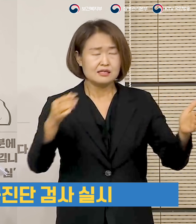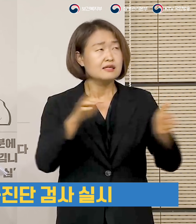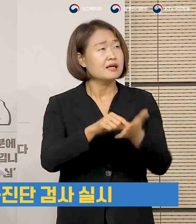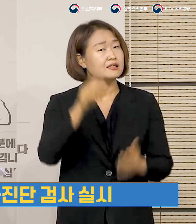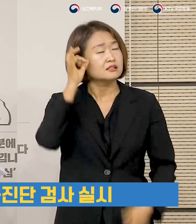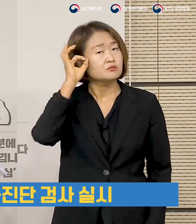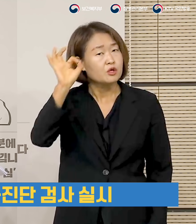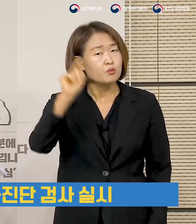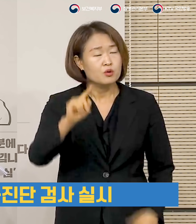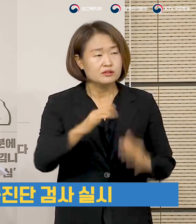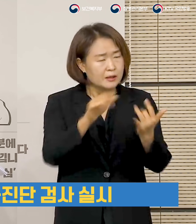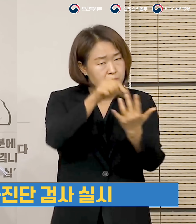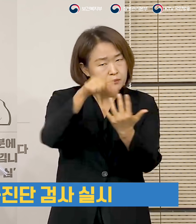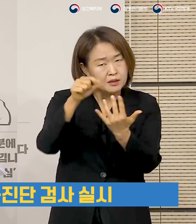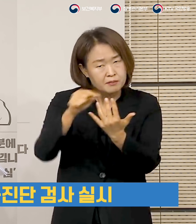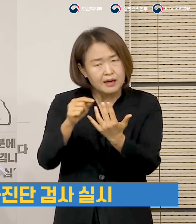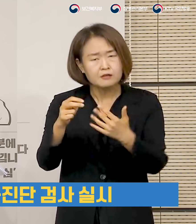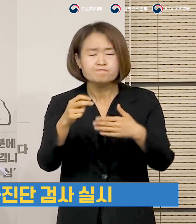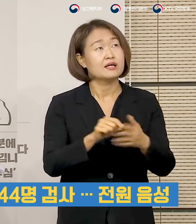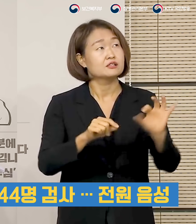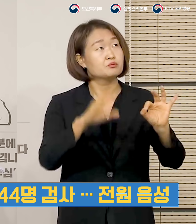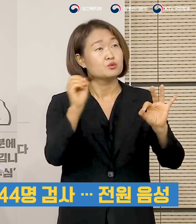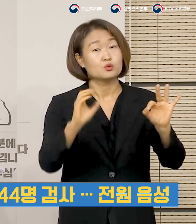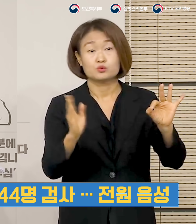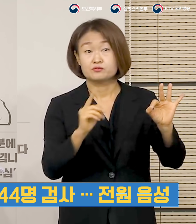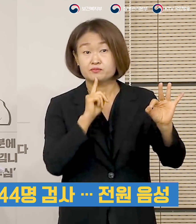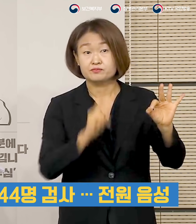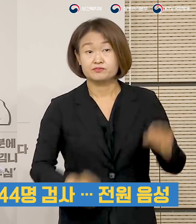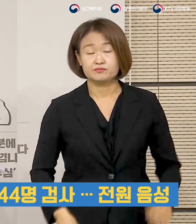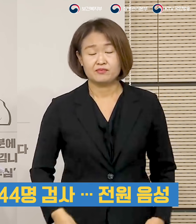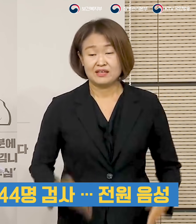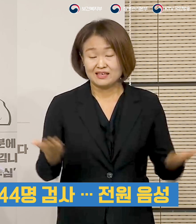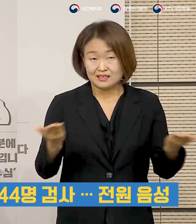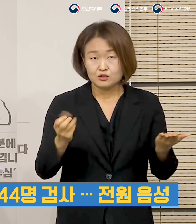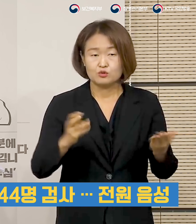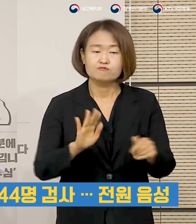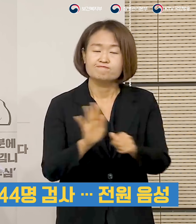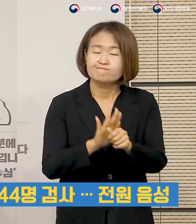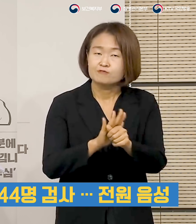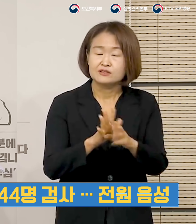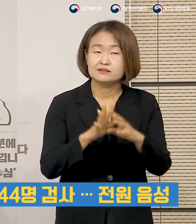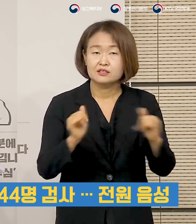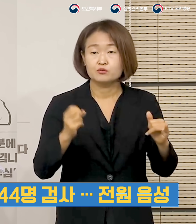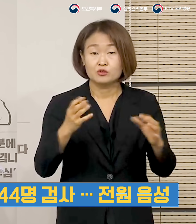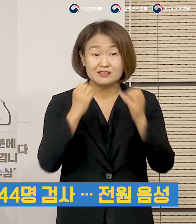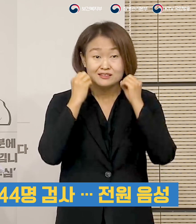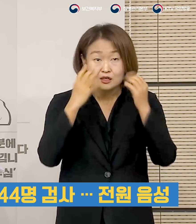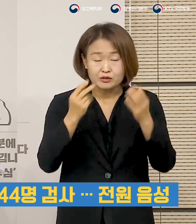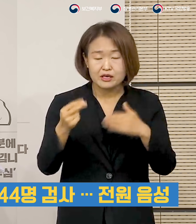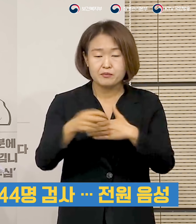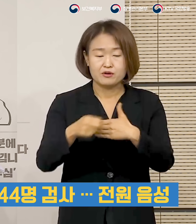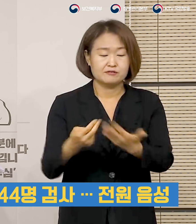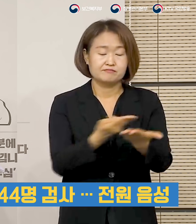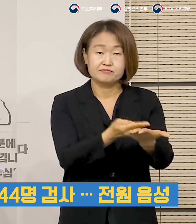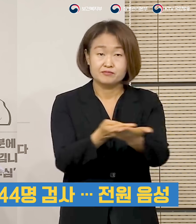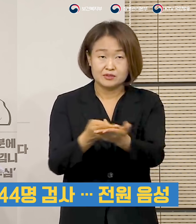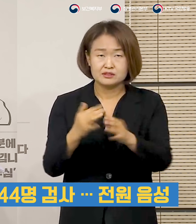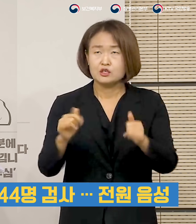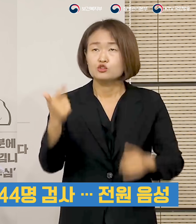10일간 표본 진단검사를 실시하였습니다. 종사자 간병인과 신규 입원 환자 등